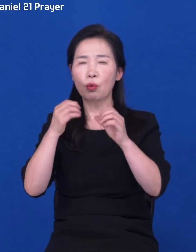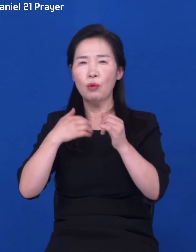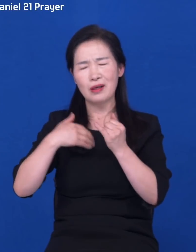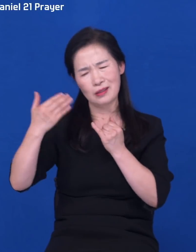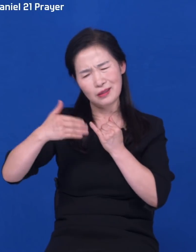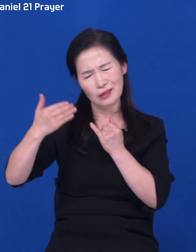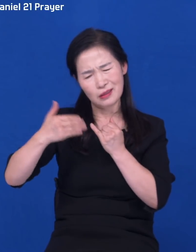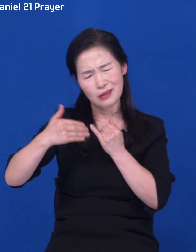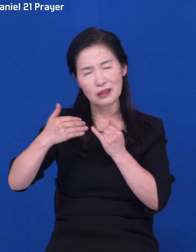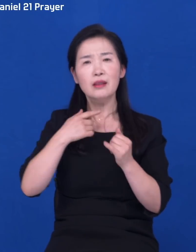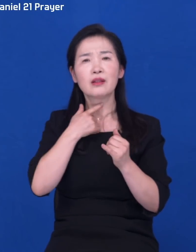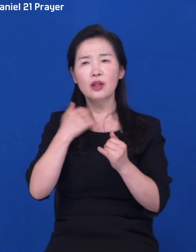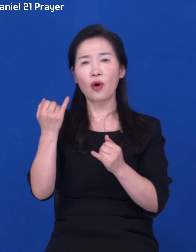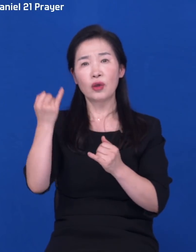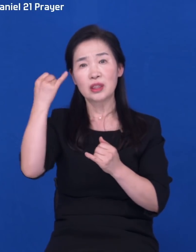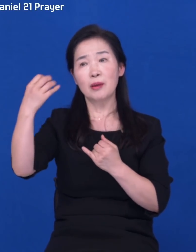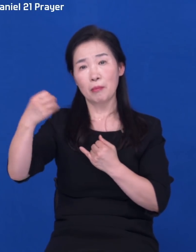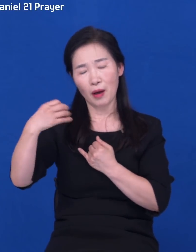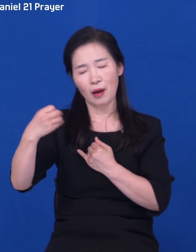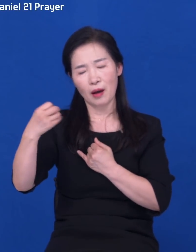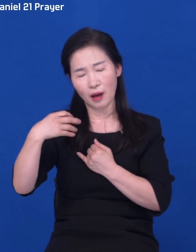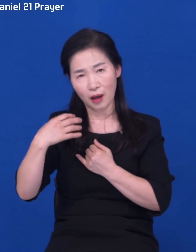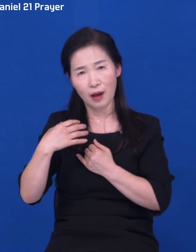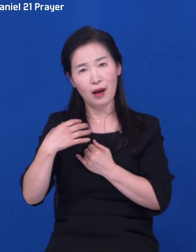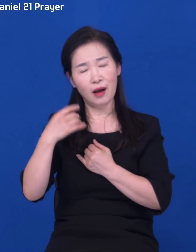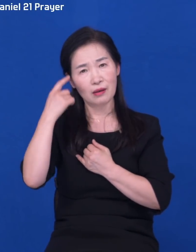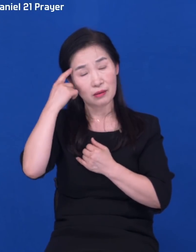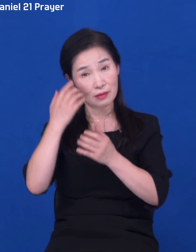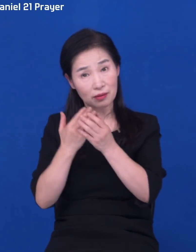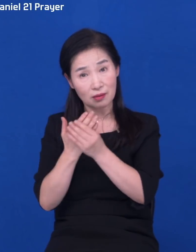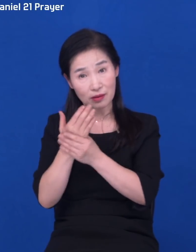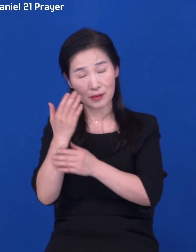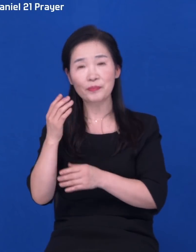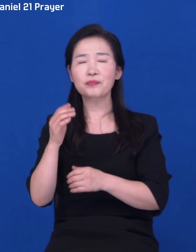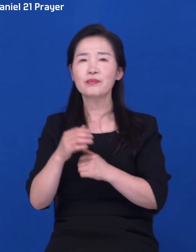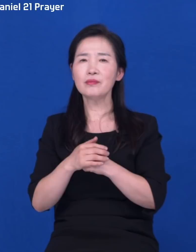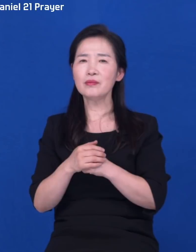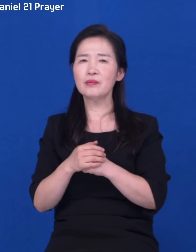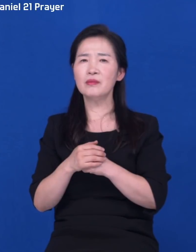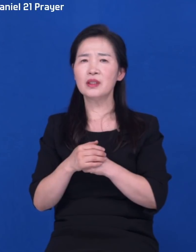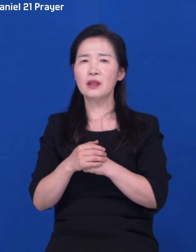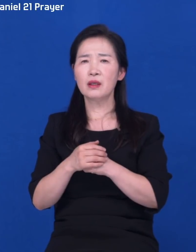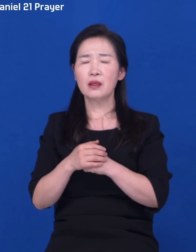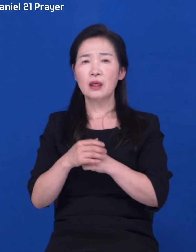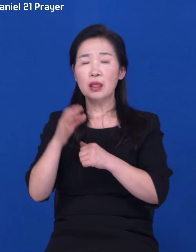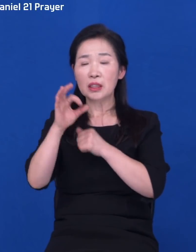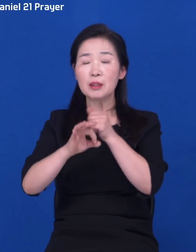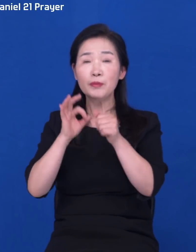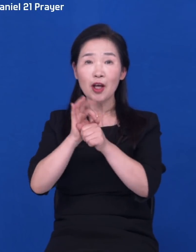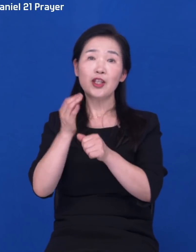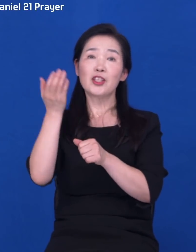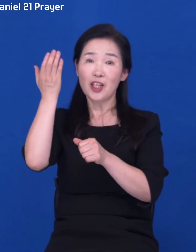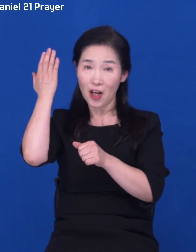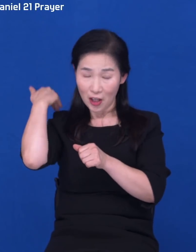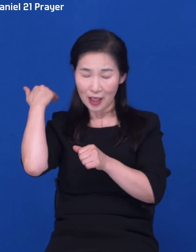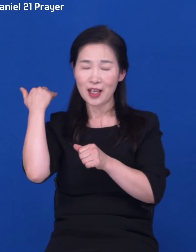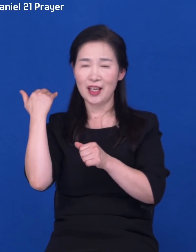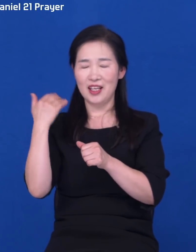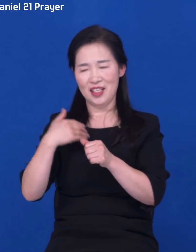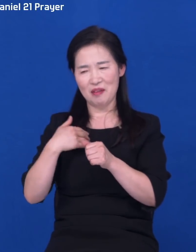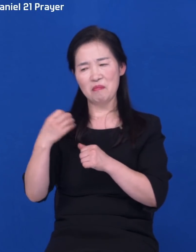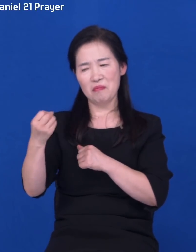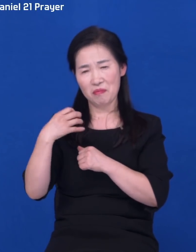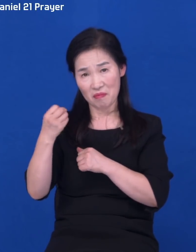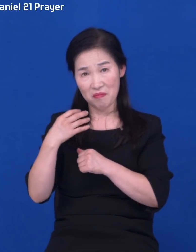떠오르더라고요. 그 언니가 저한테 그 암 걸렸던 시기 전에 한 10년 전에 저한테 정은아 예수